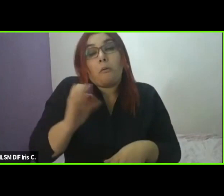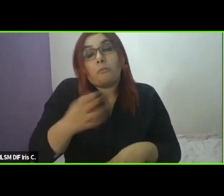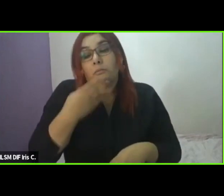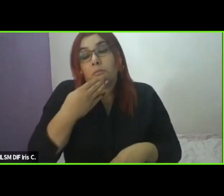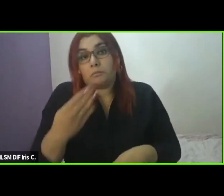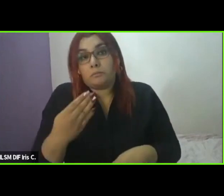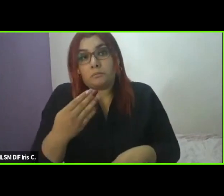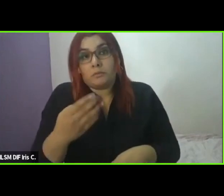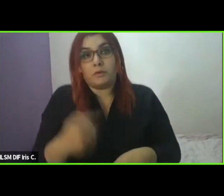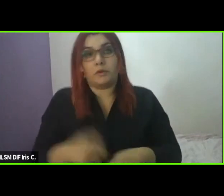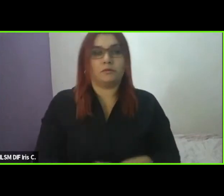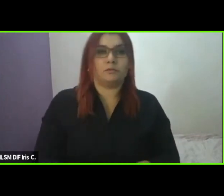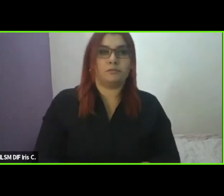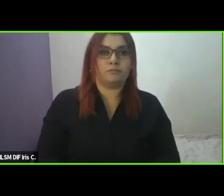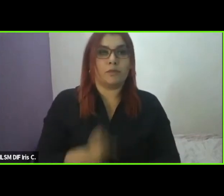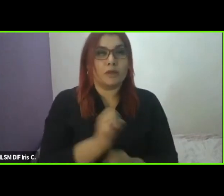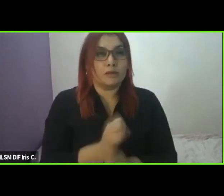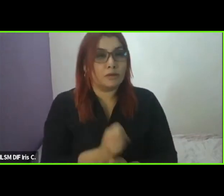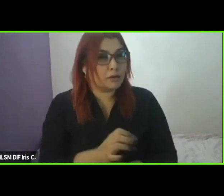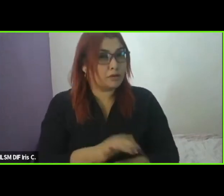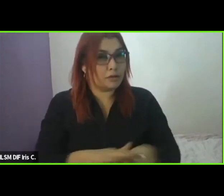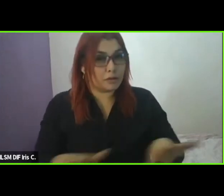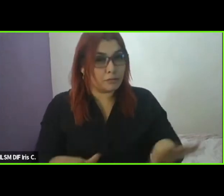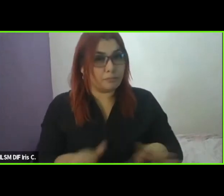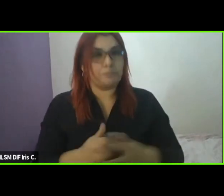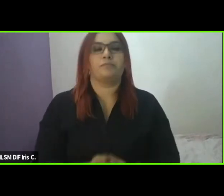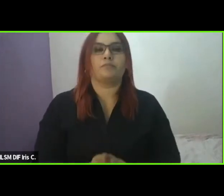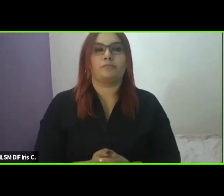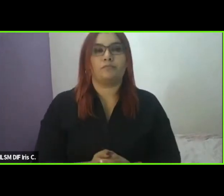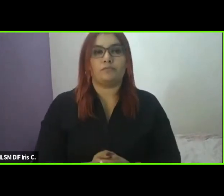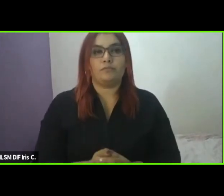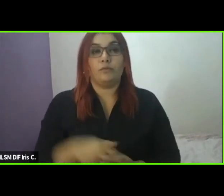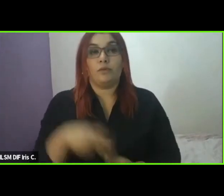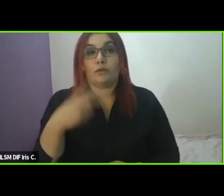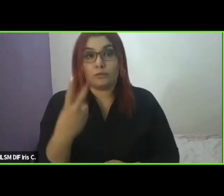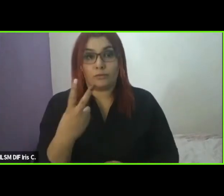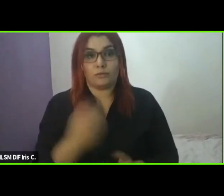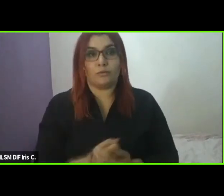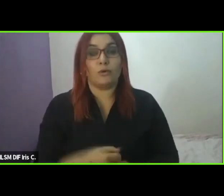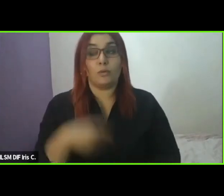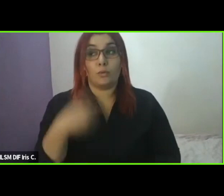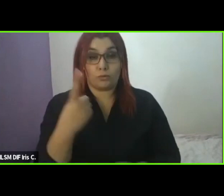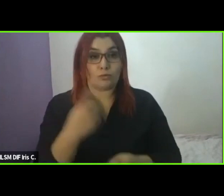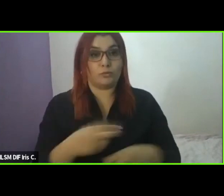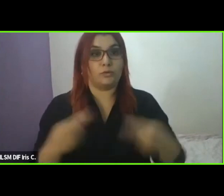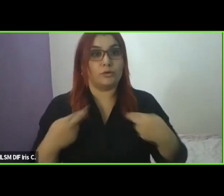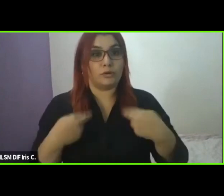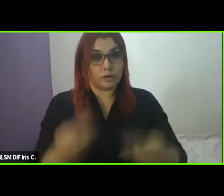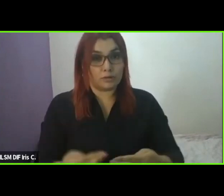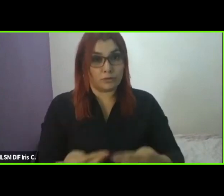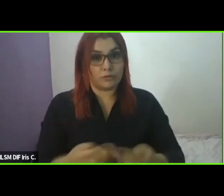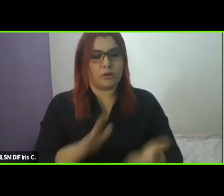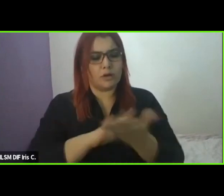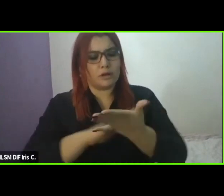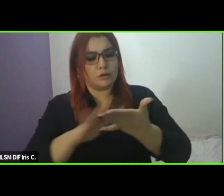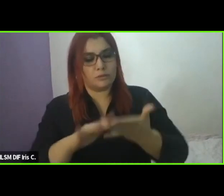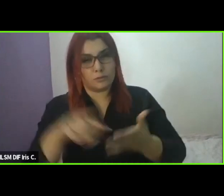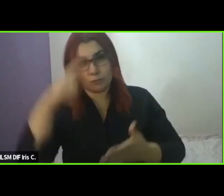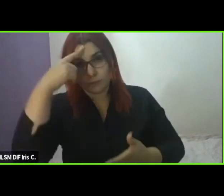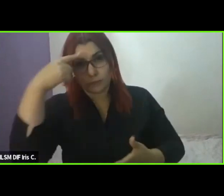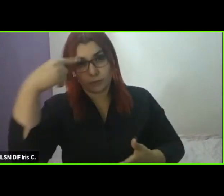estuviéramos en un espacio físico, regalaría dos. El primero de ellos es lectura fácil. Ahí, como